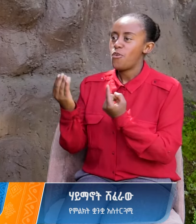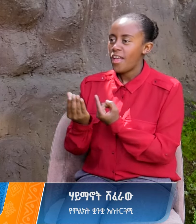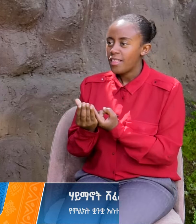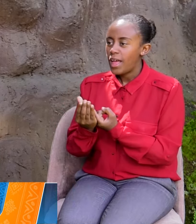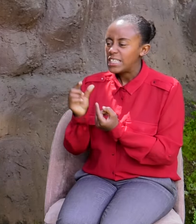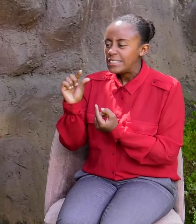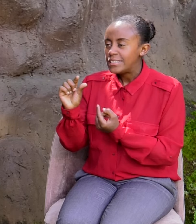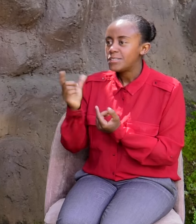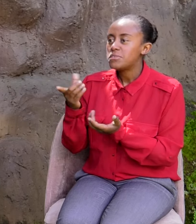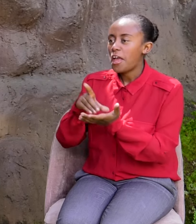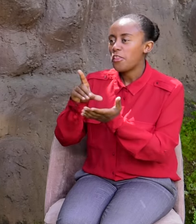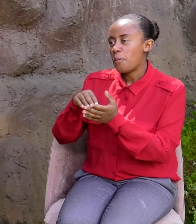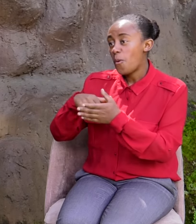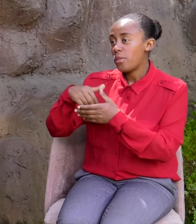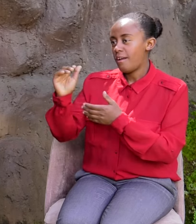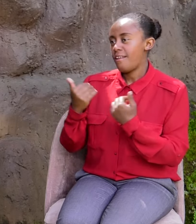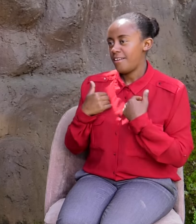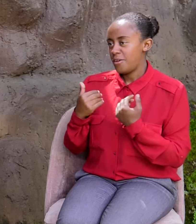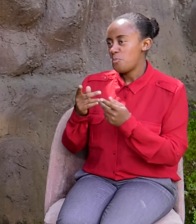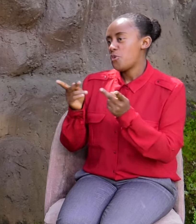ትንሽ ከከተማ ወጣ ያለ ቦታ ነበረ እና